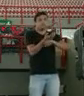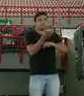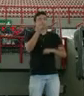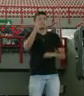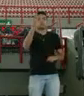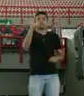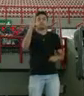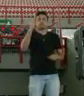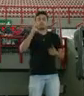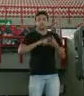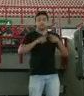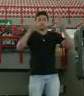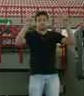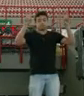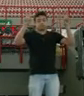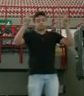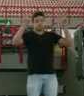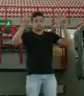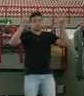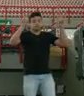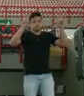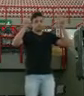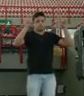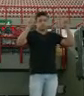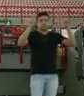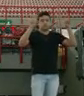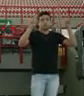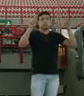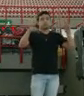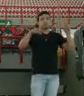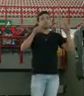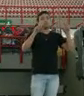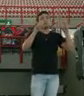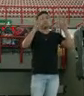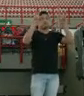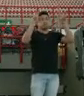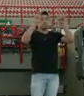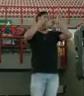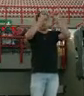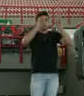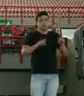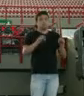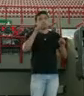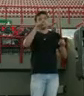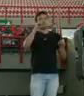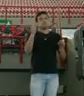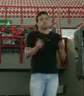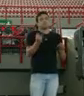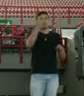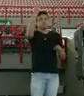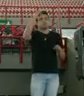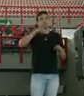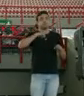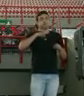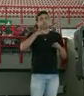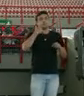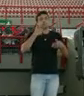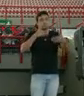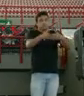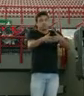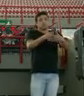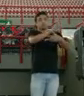biologia. O assunto que nós vamos abordar hoje é um assunto extremamente importante para esse exame que se